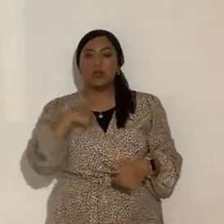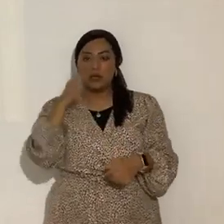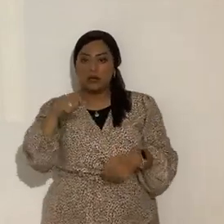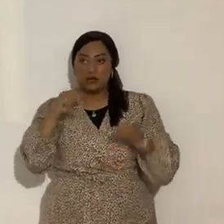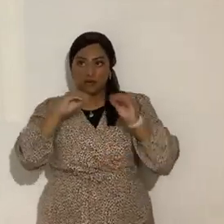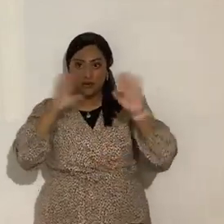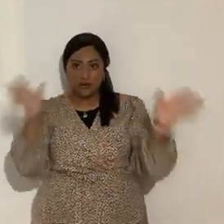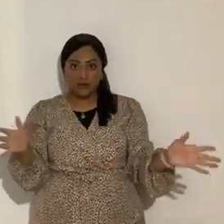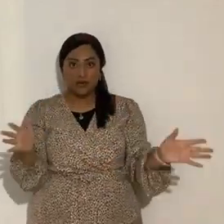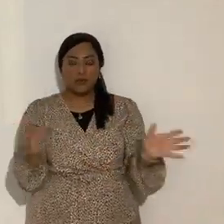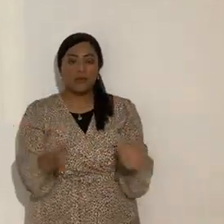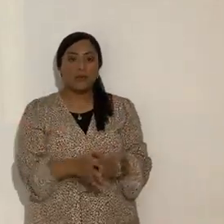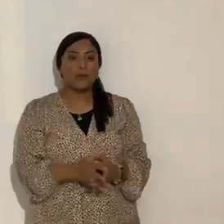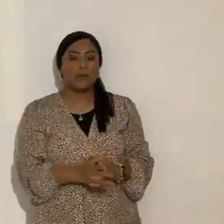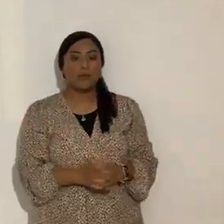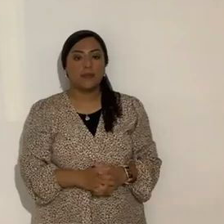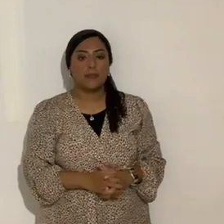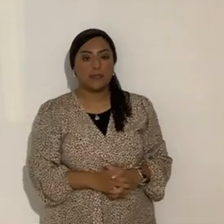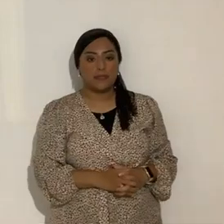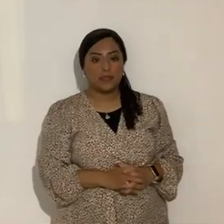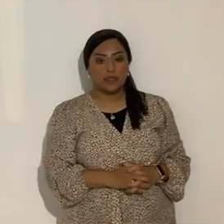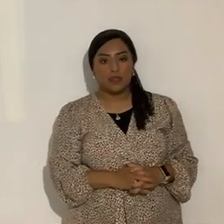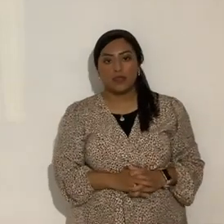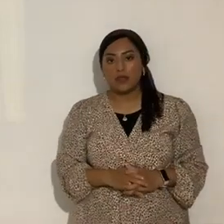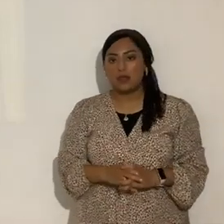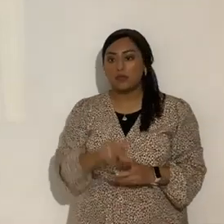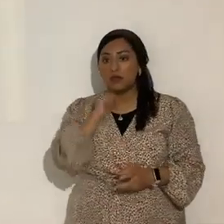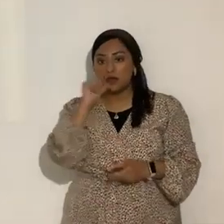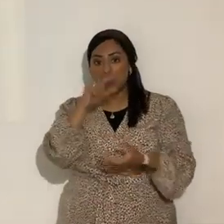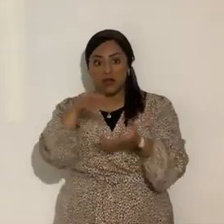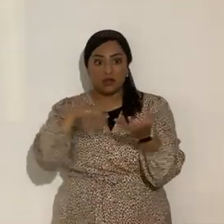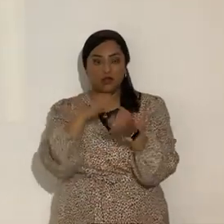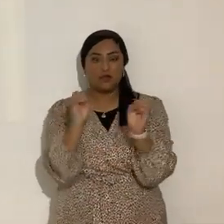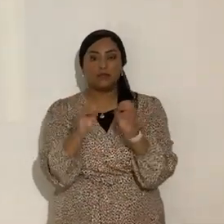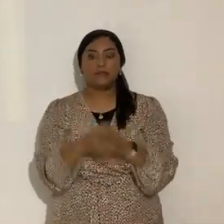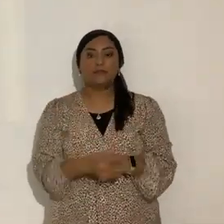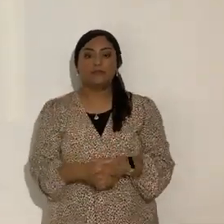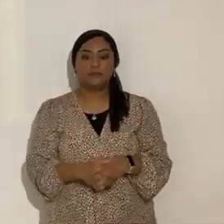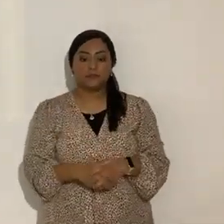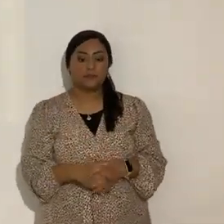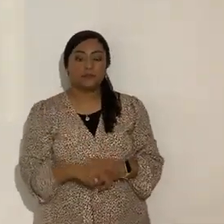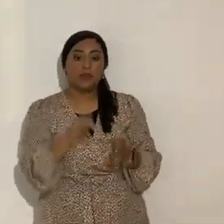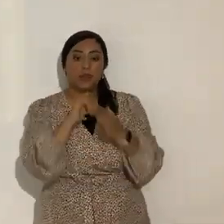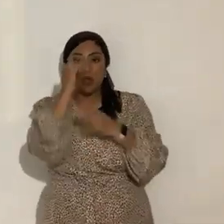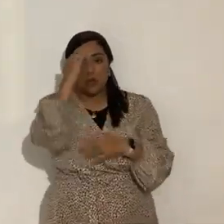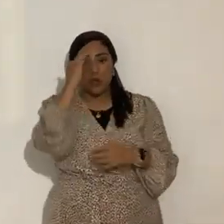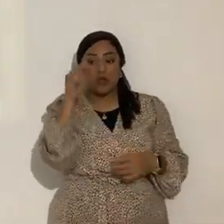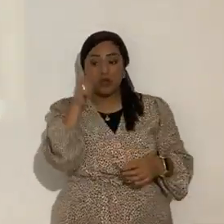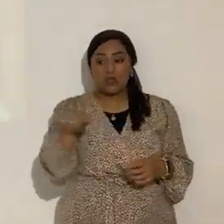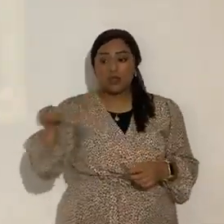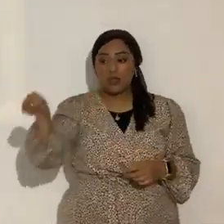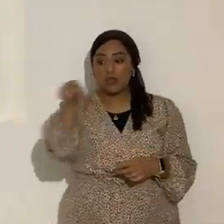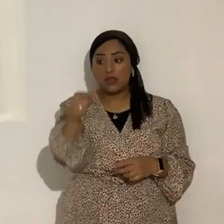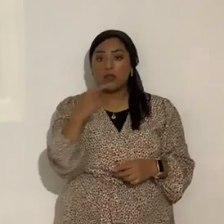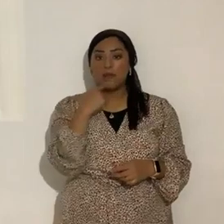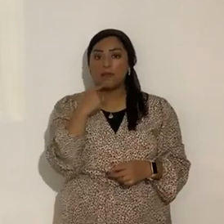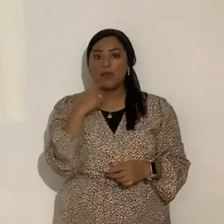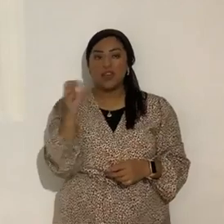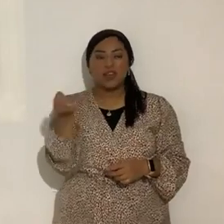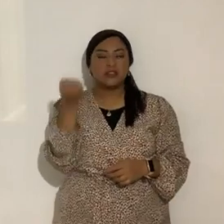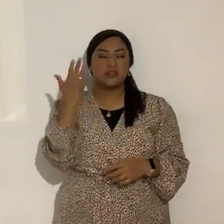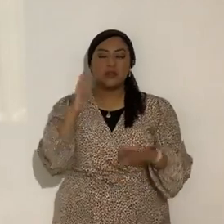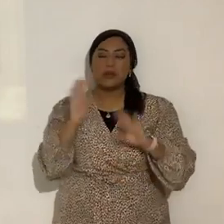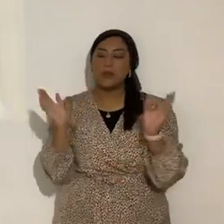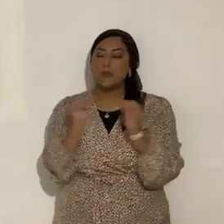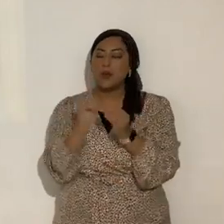aclaraciones, hermanos, para que no vaya yo a ser piedra de tropiezo con alguien. Entonces, Por eso ellos dicen, no, el Shabbat ya